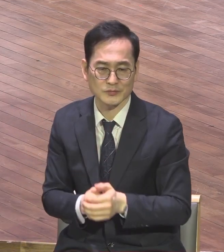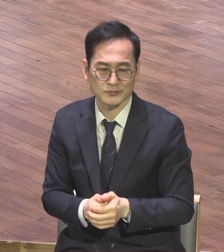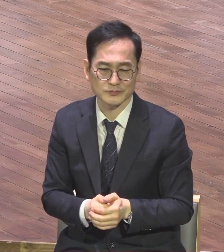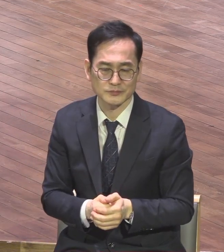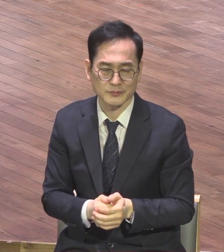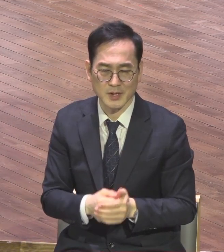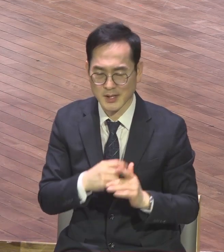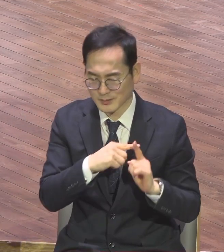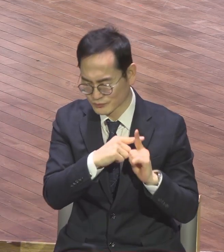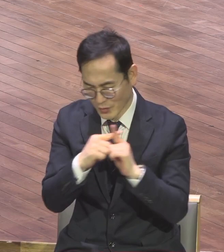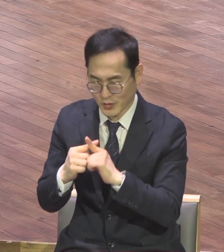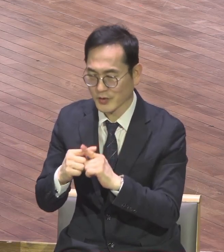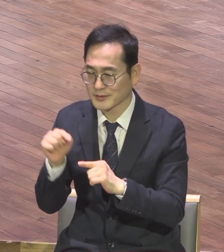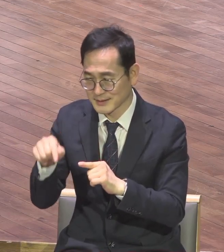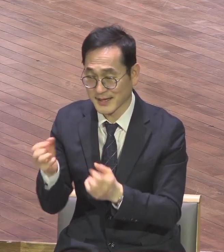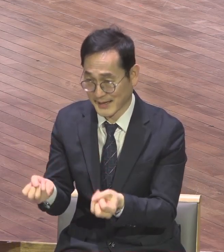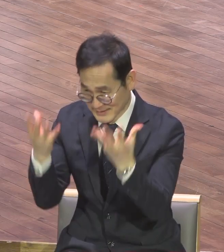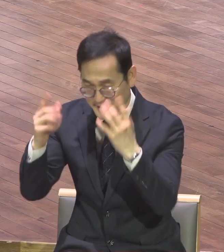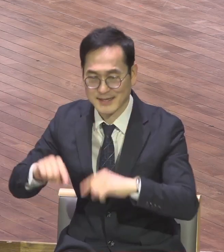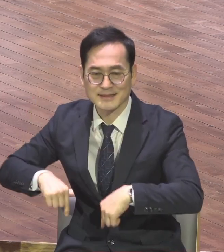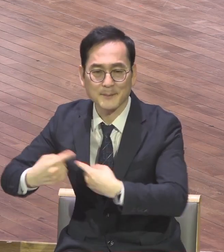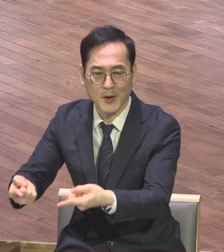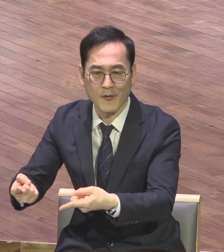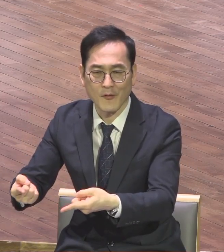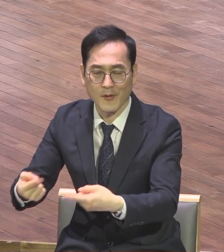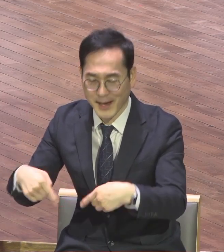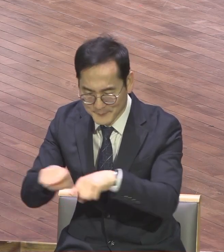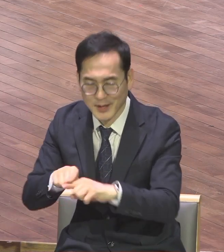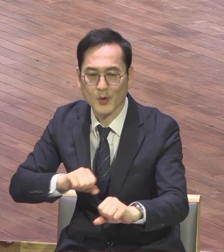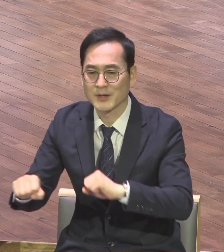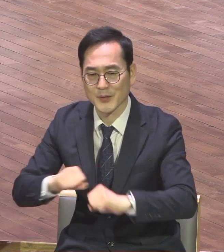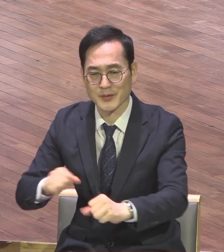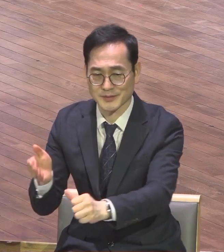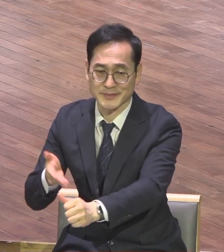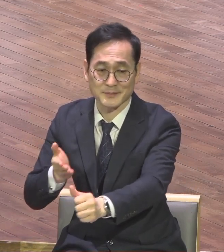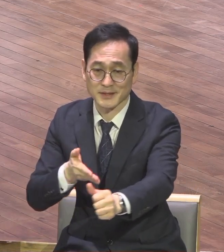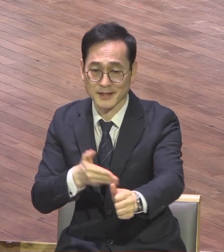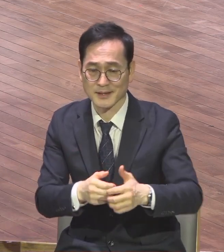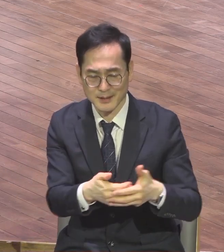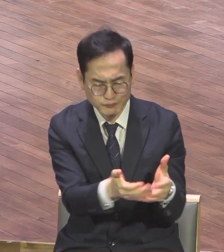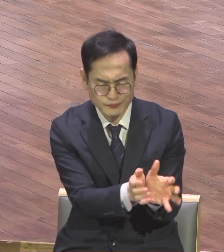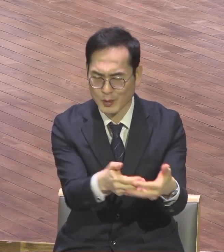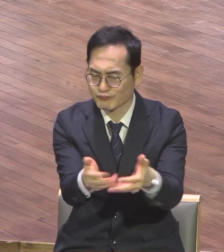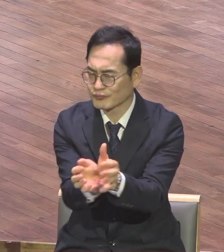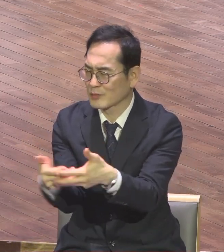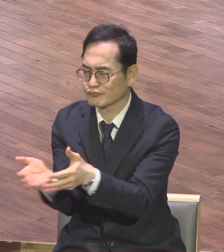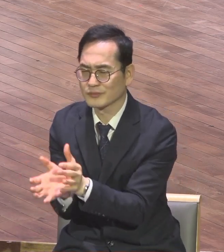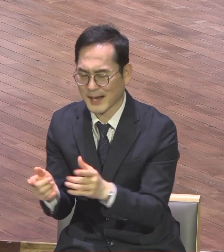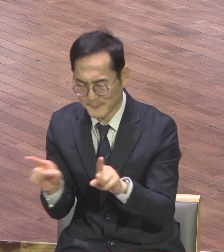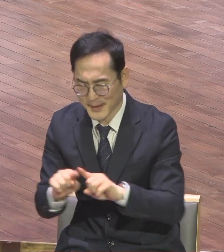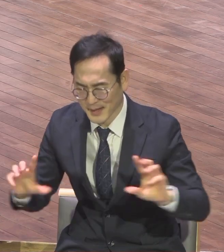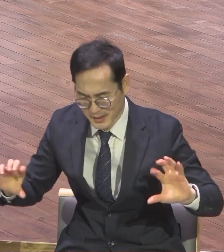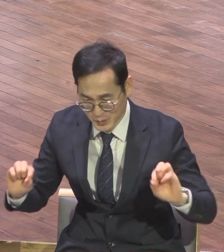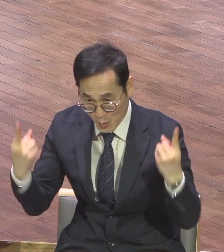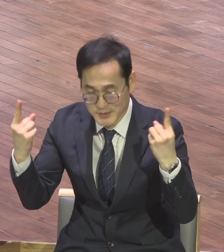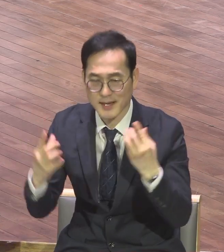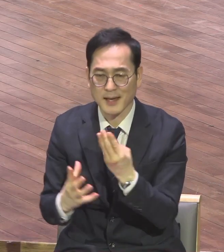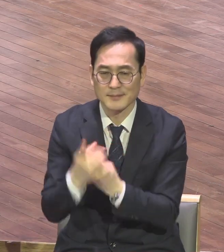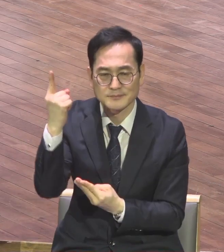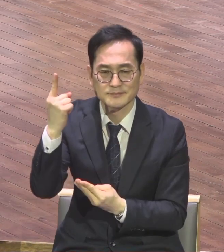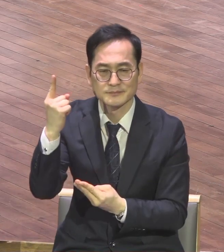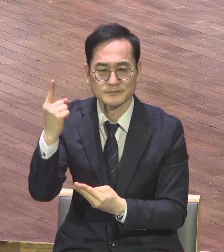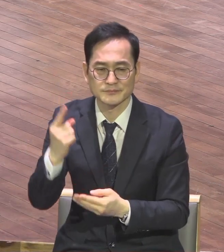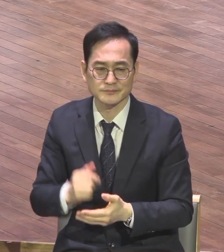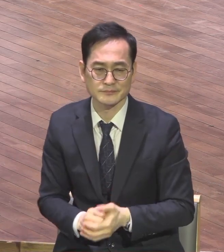무조건 이유 없이 순종하시기 바랍니다. 모든 부서 모든 같이